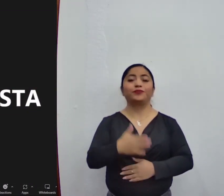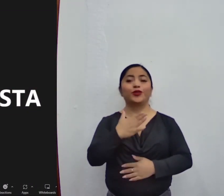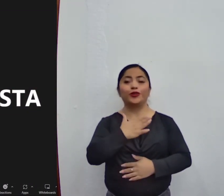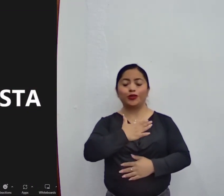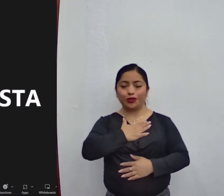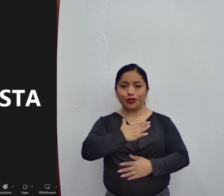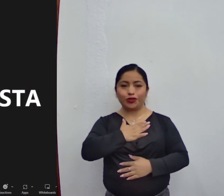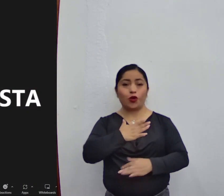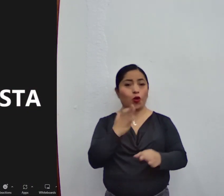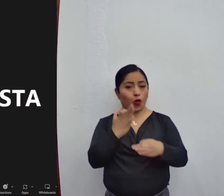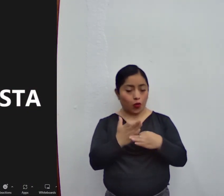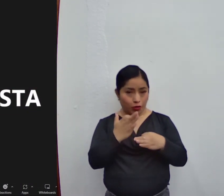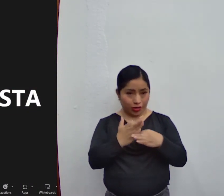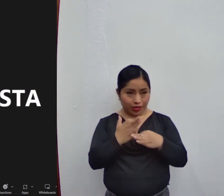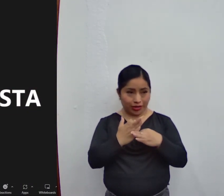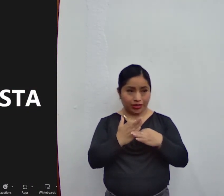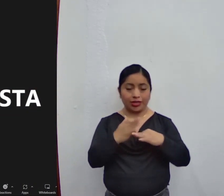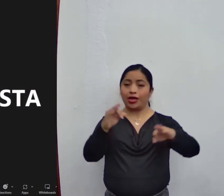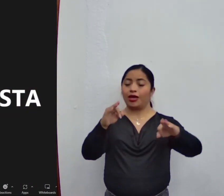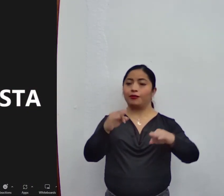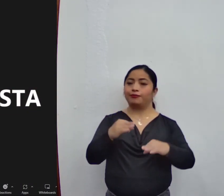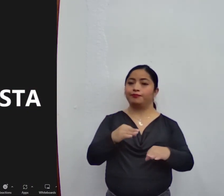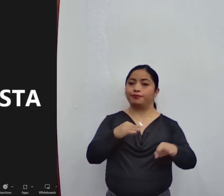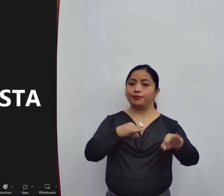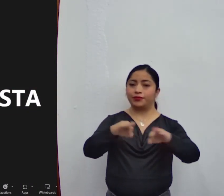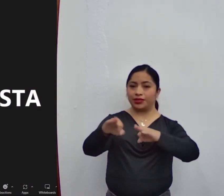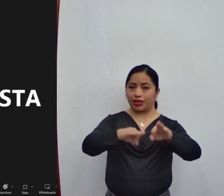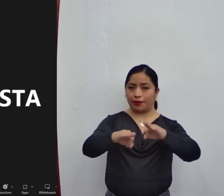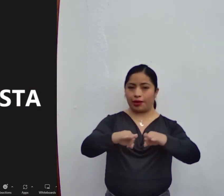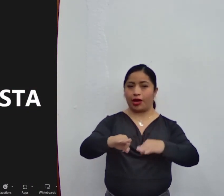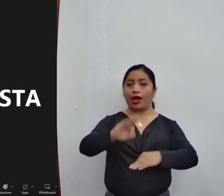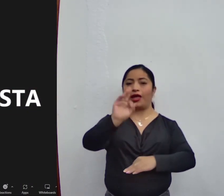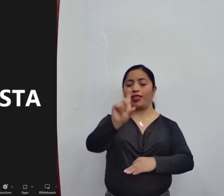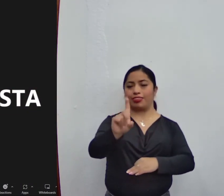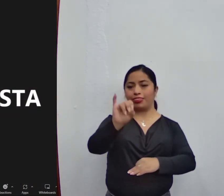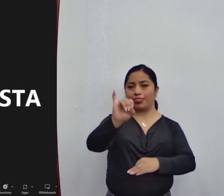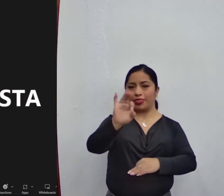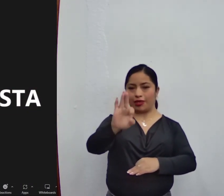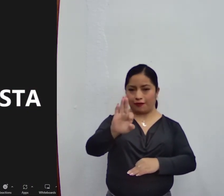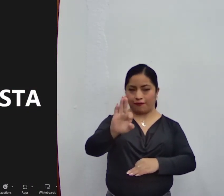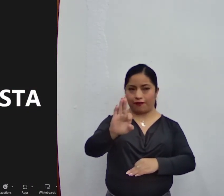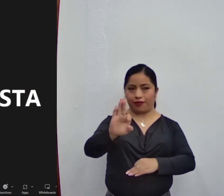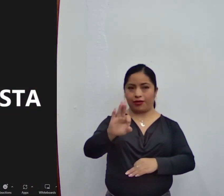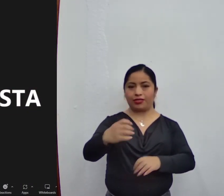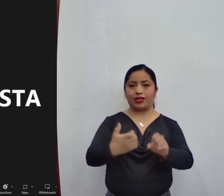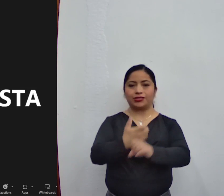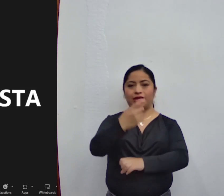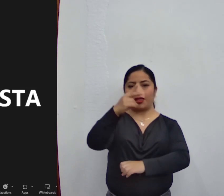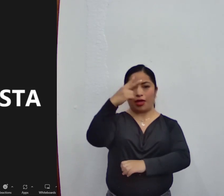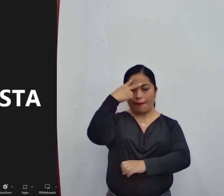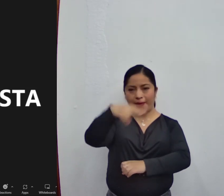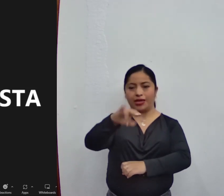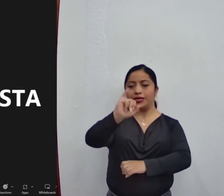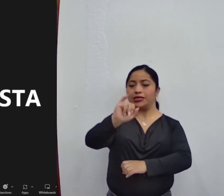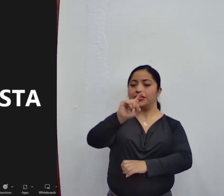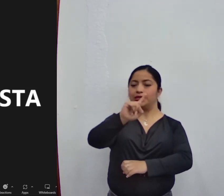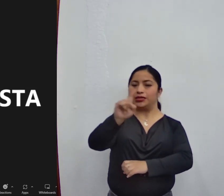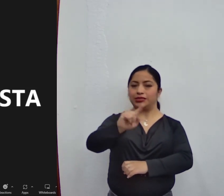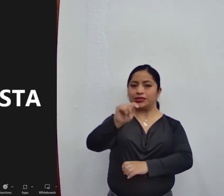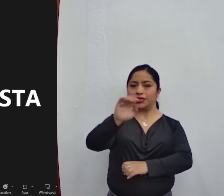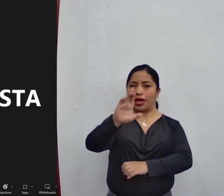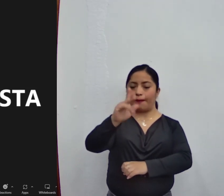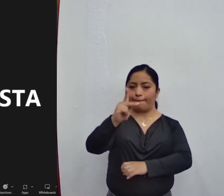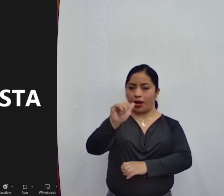Yo actualmente trabajo en el sistema municipal DIF de Iztapaluca y el día de hoy mi participación es